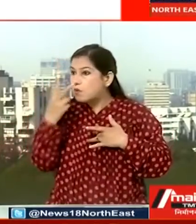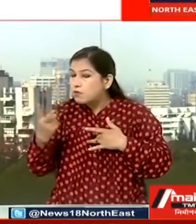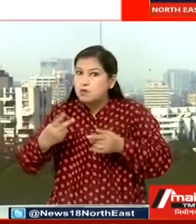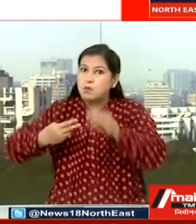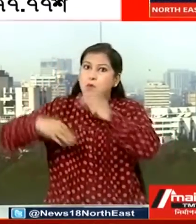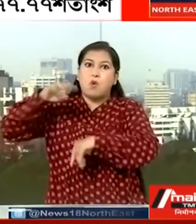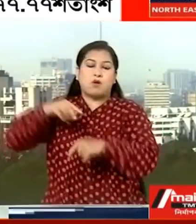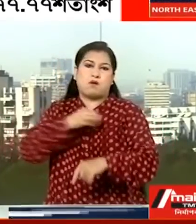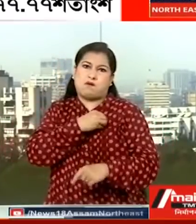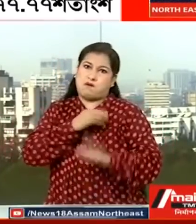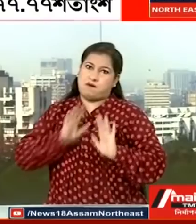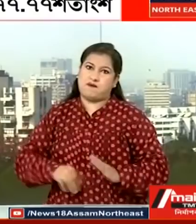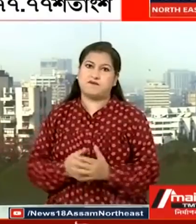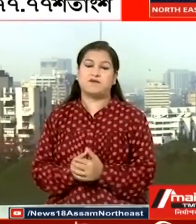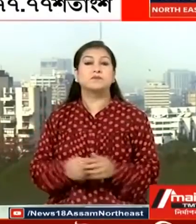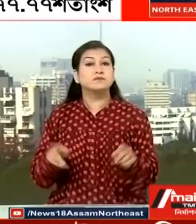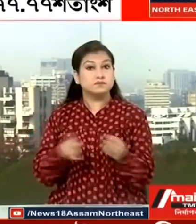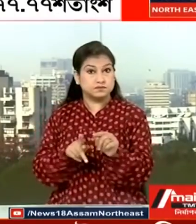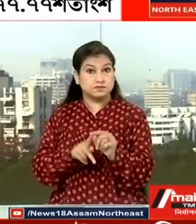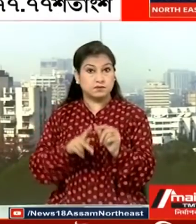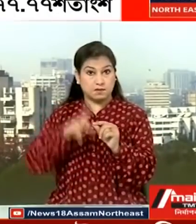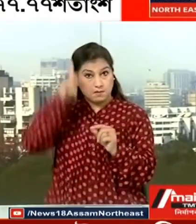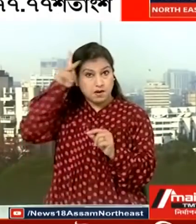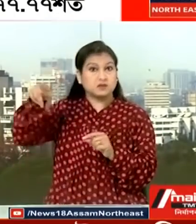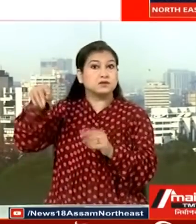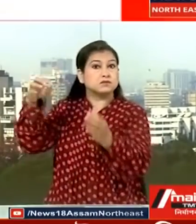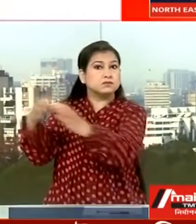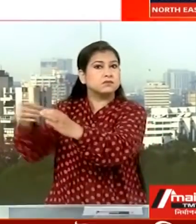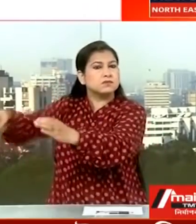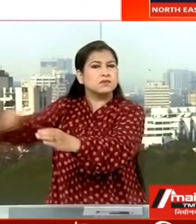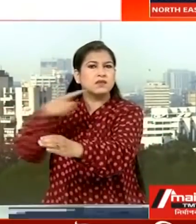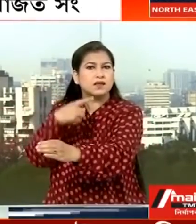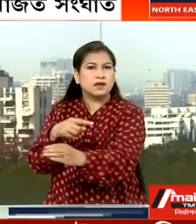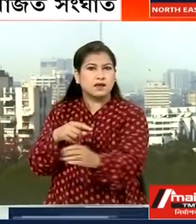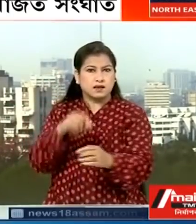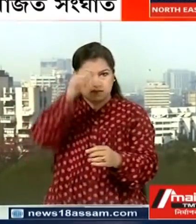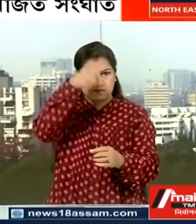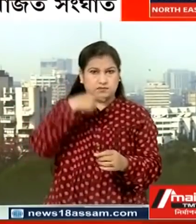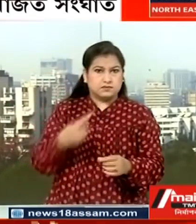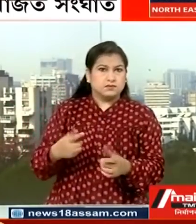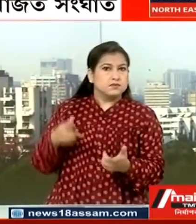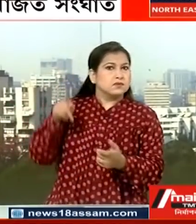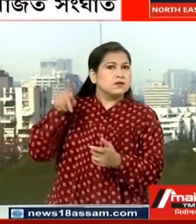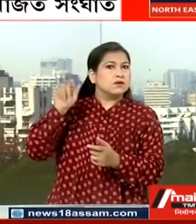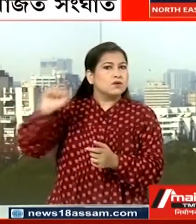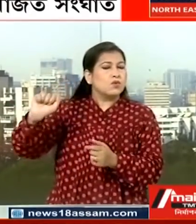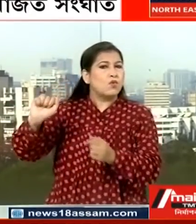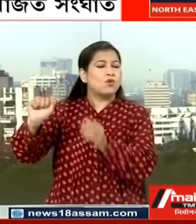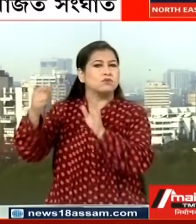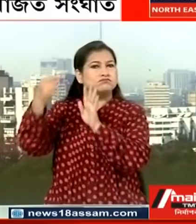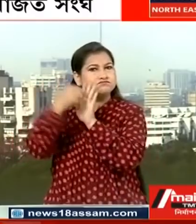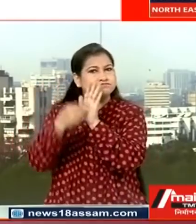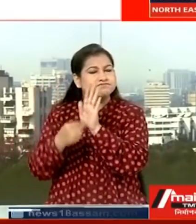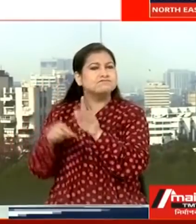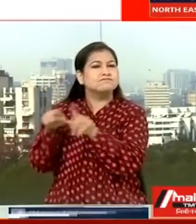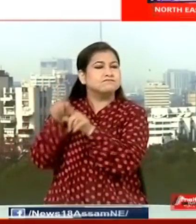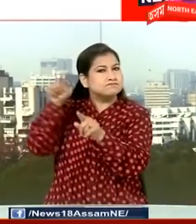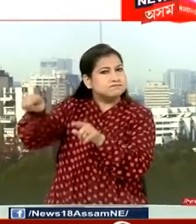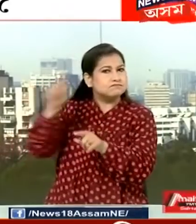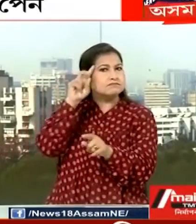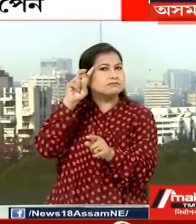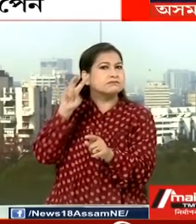है। पाकिस्तानी प्रतिनिधिमंडल के प्रोपेगेंडा पर भारत ने कहा कि ये पाकिस्तान के अपने मुद्दों से ध्यान भटकाने की साजिश